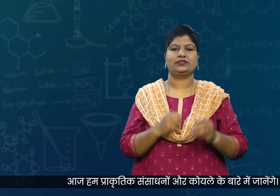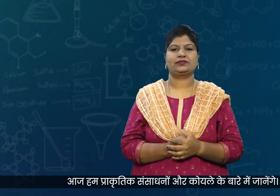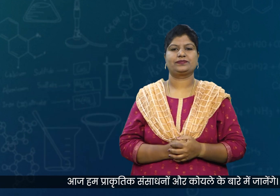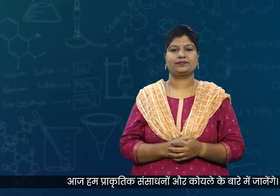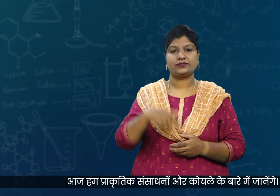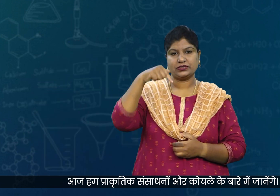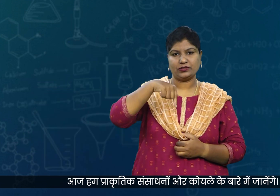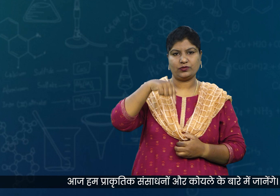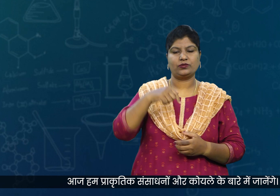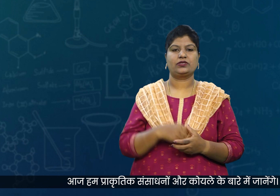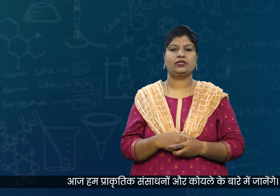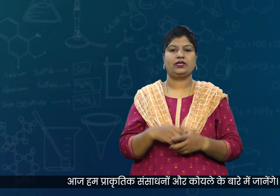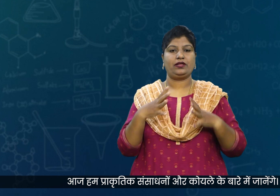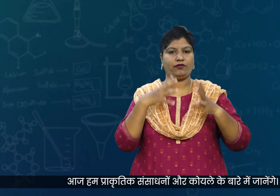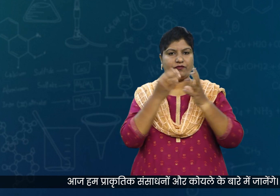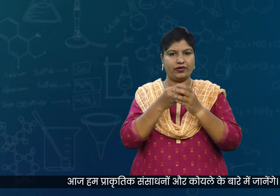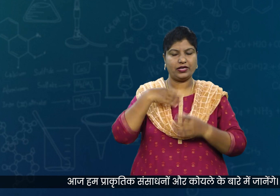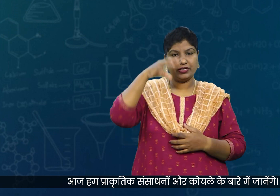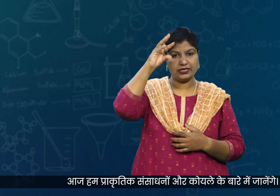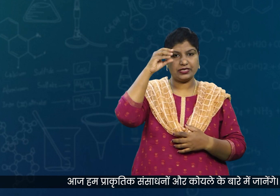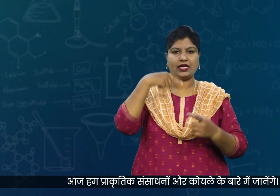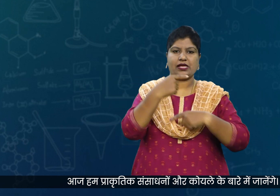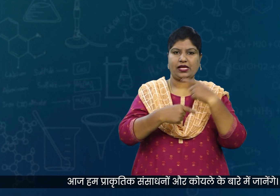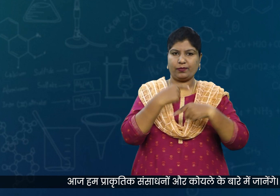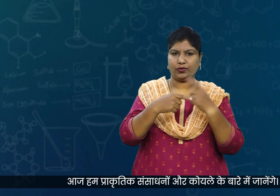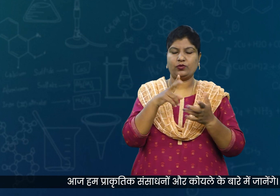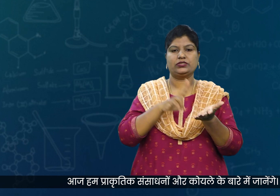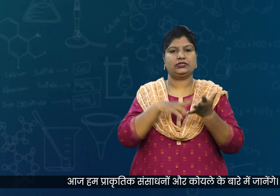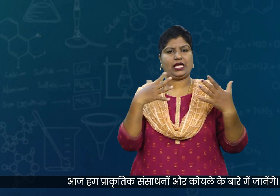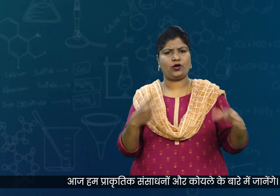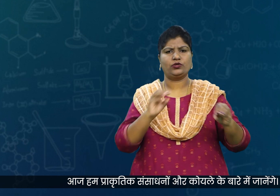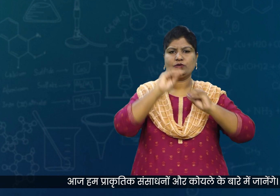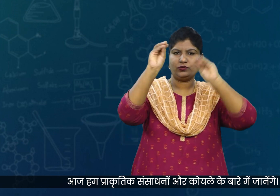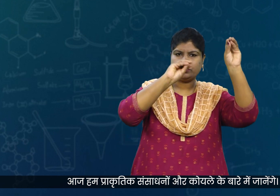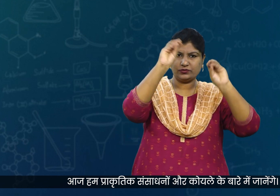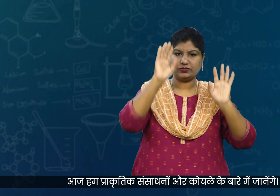आज हम प्राकृतिक संसाधनों और कोयले के बारे में जानेंगे।